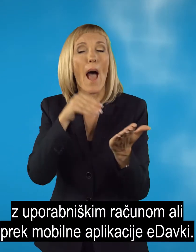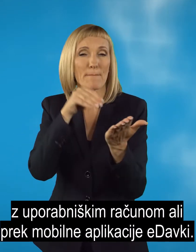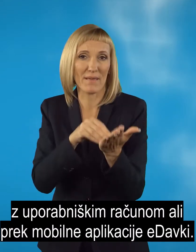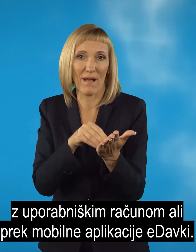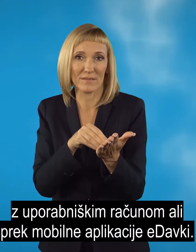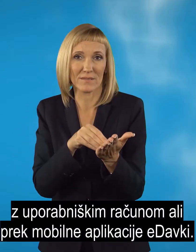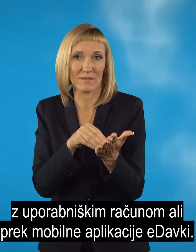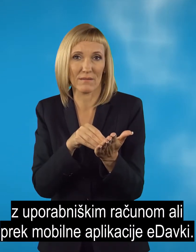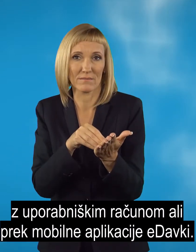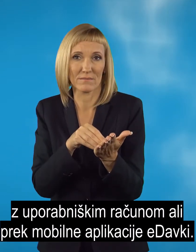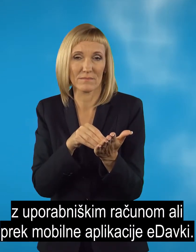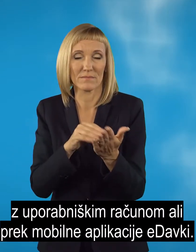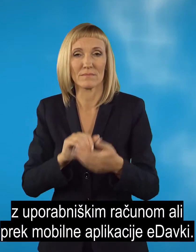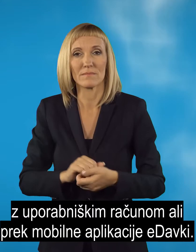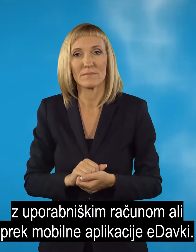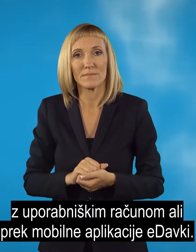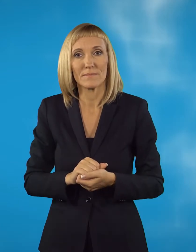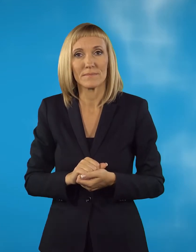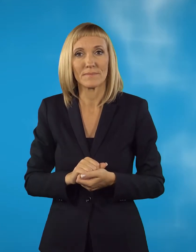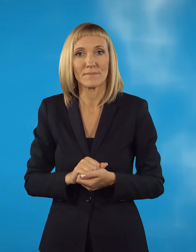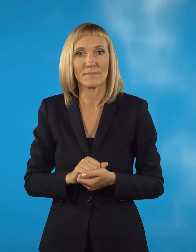mobilne aplikacije e-davki.